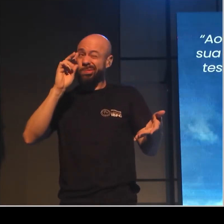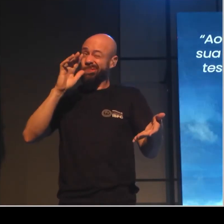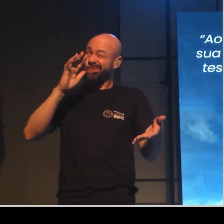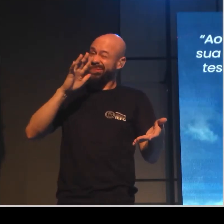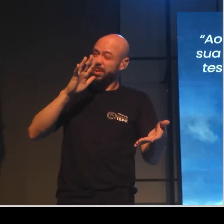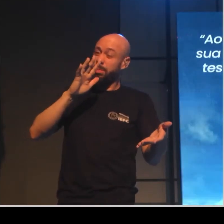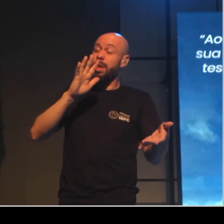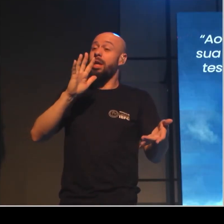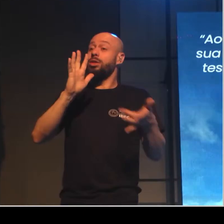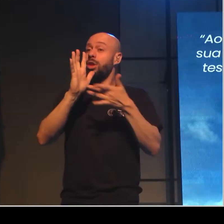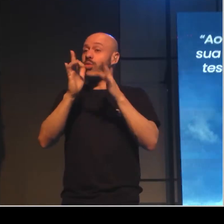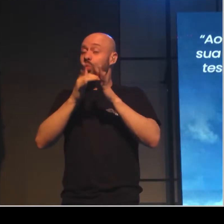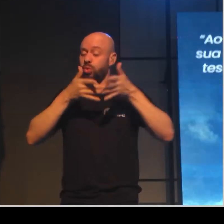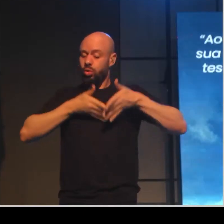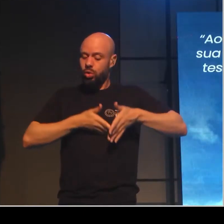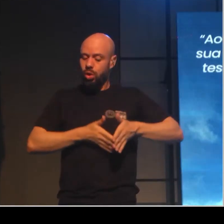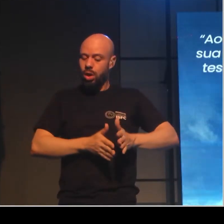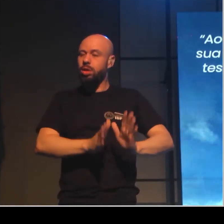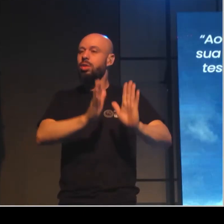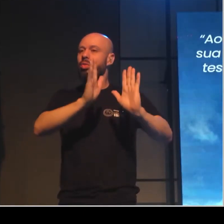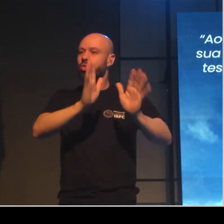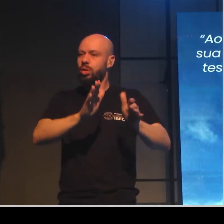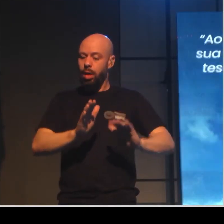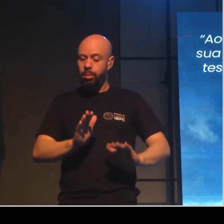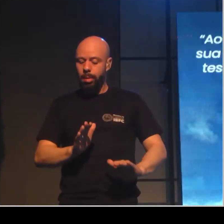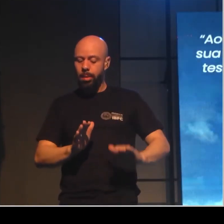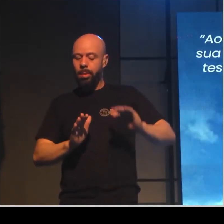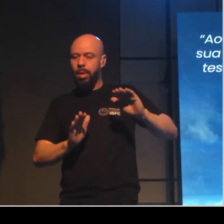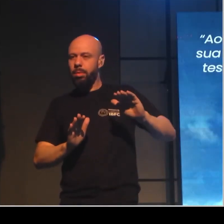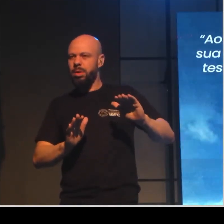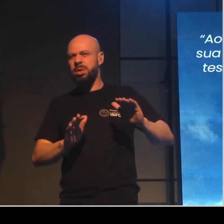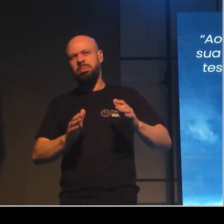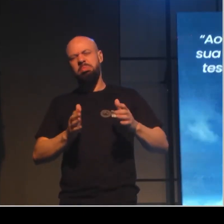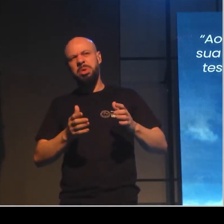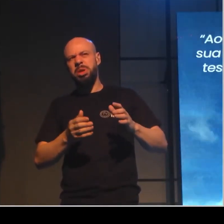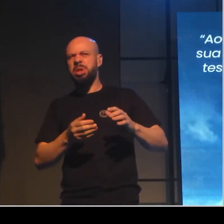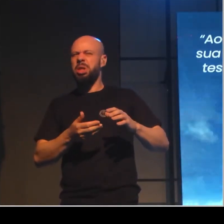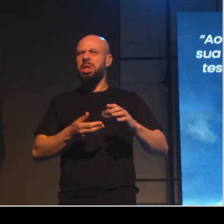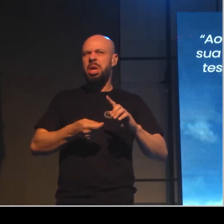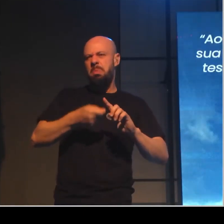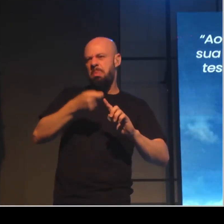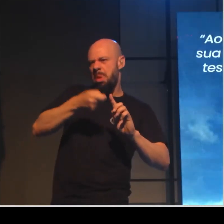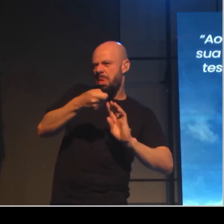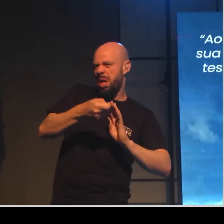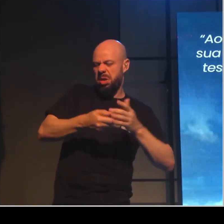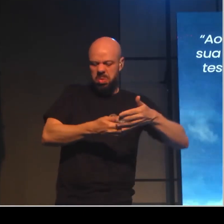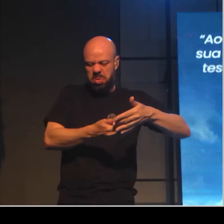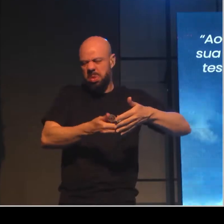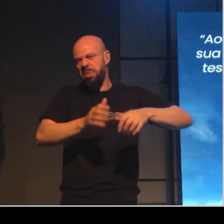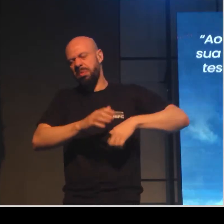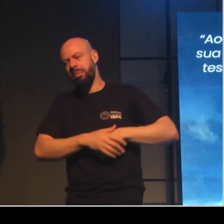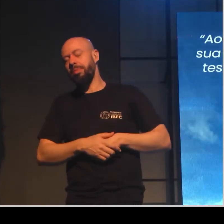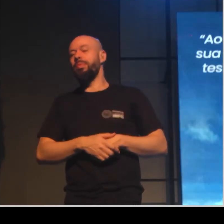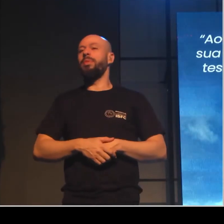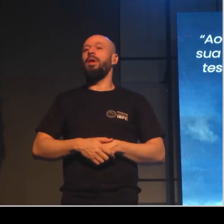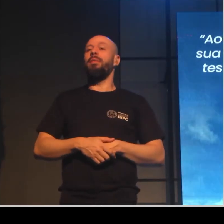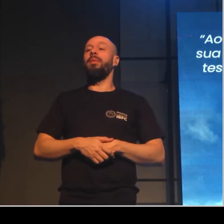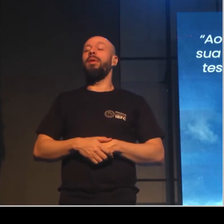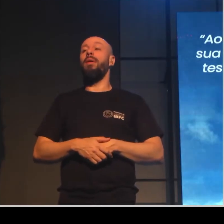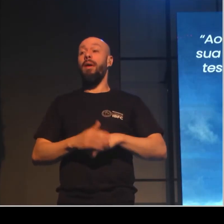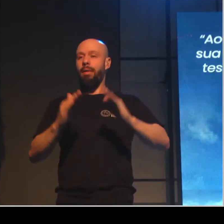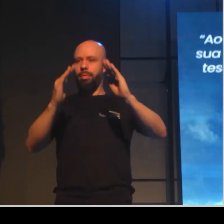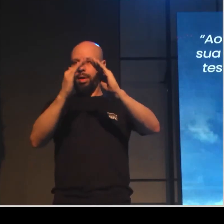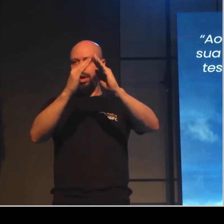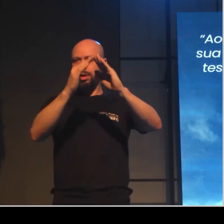tinha nascido, já era uma criança já de alguns meses. Ao entrarem na casa,